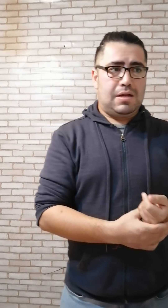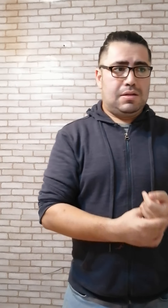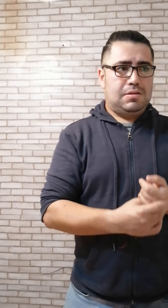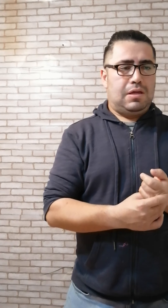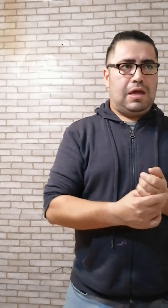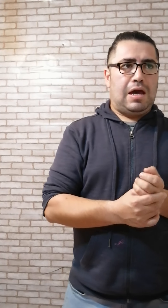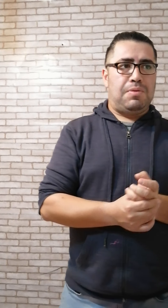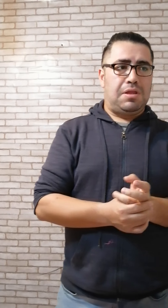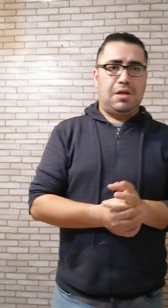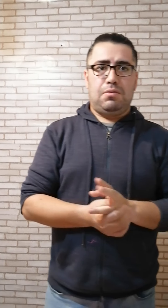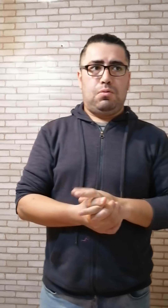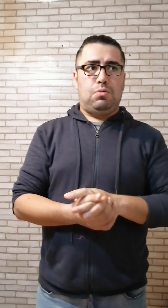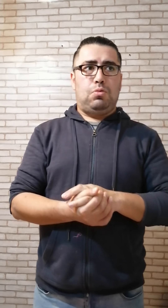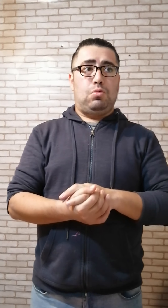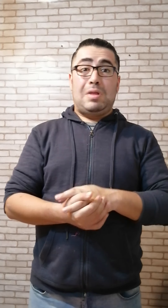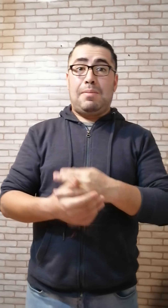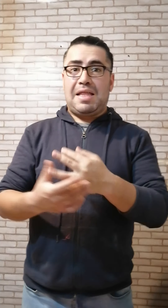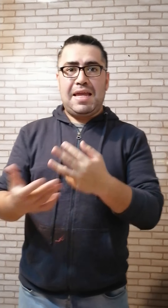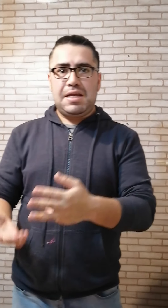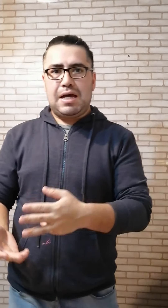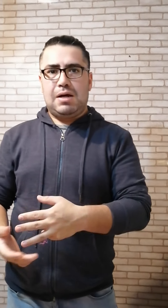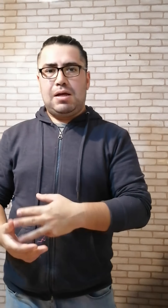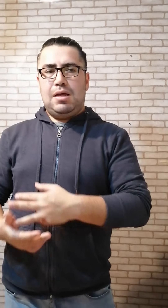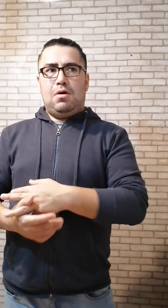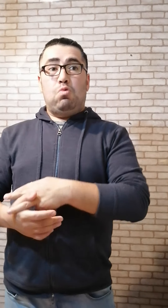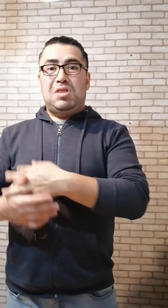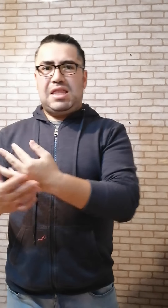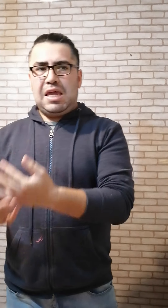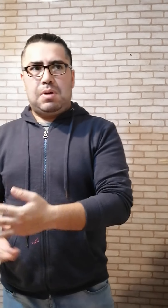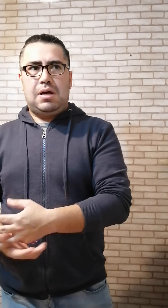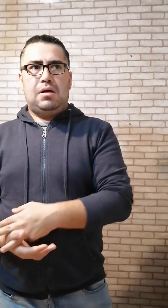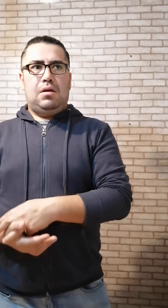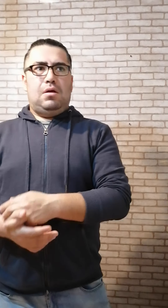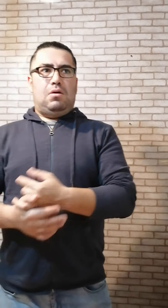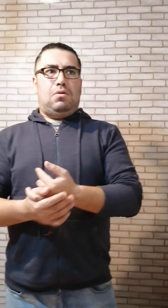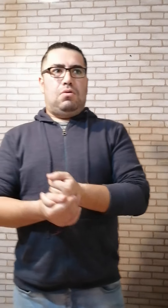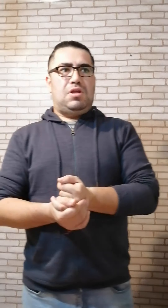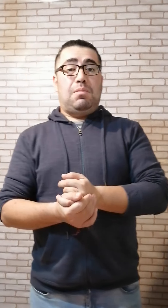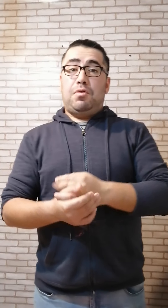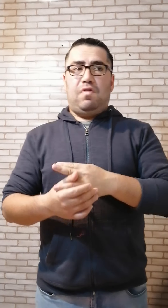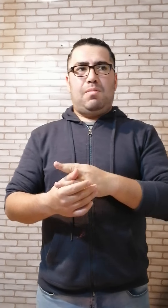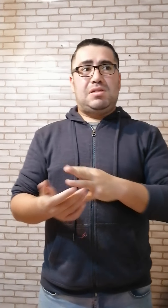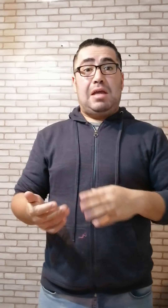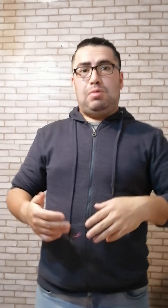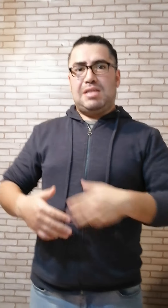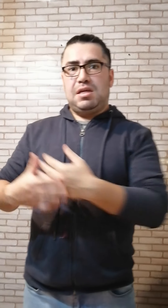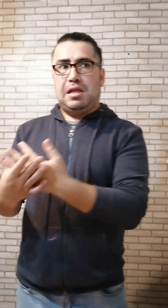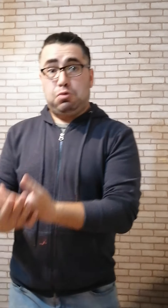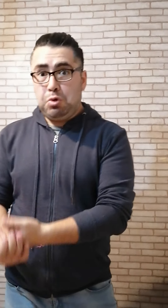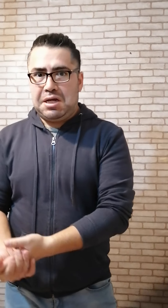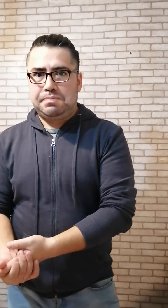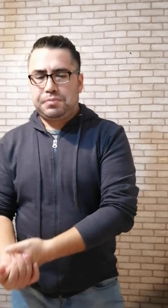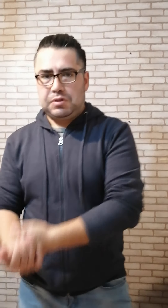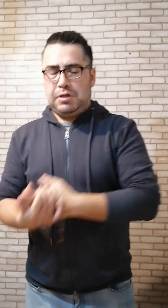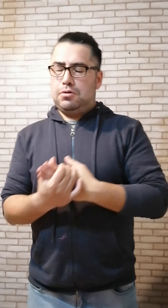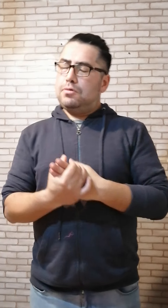aprender una materia un tema o tienen problemas en una asignatura cierto